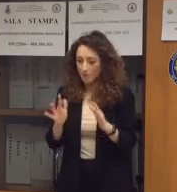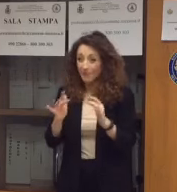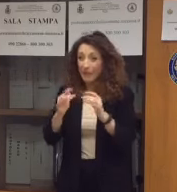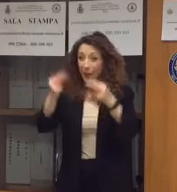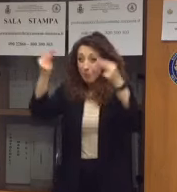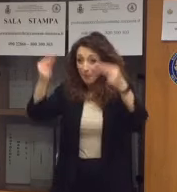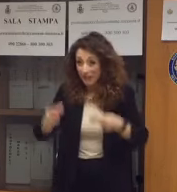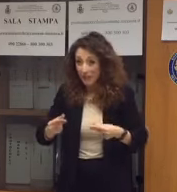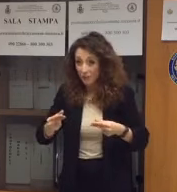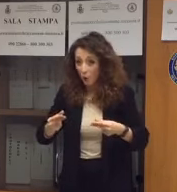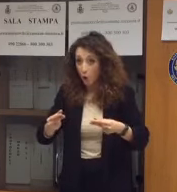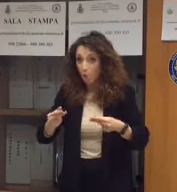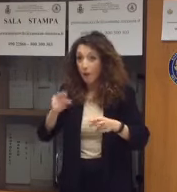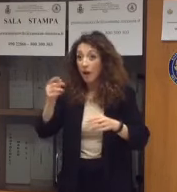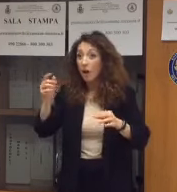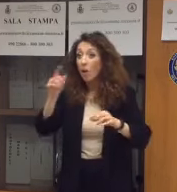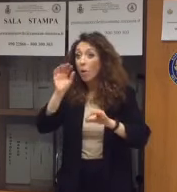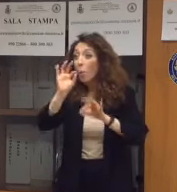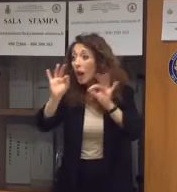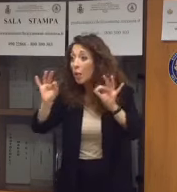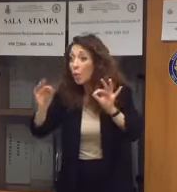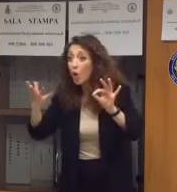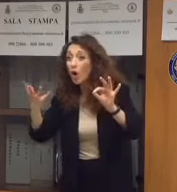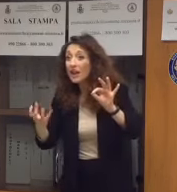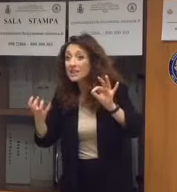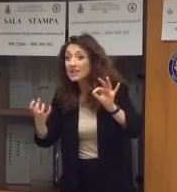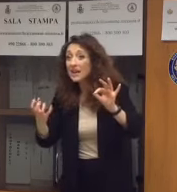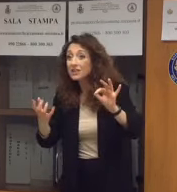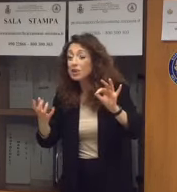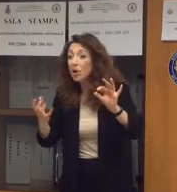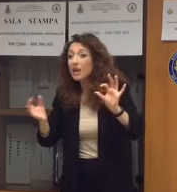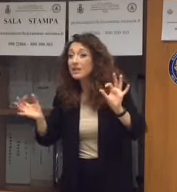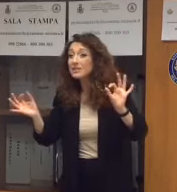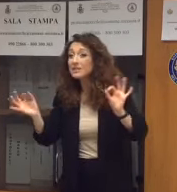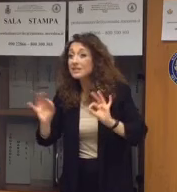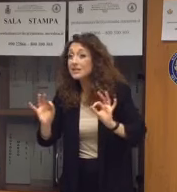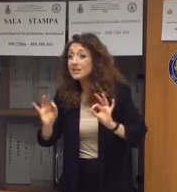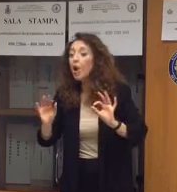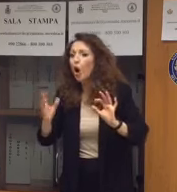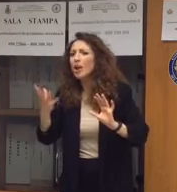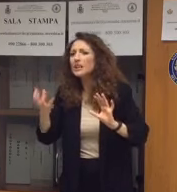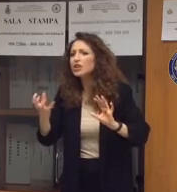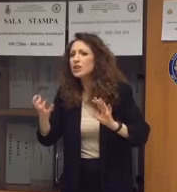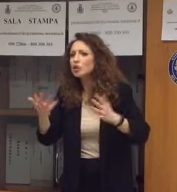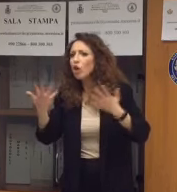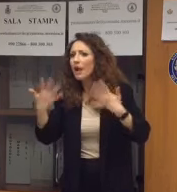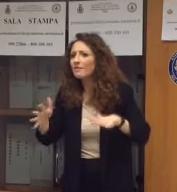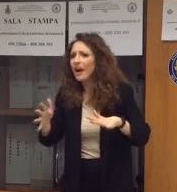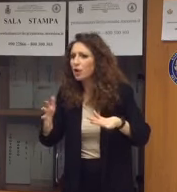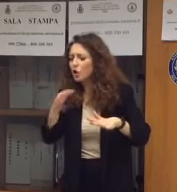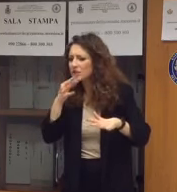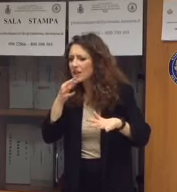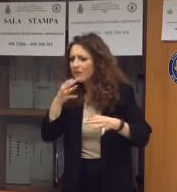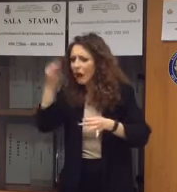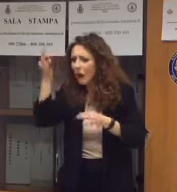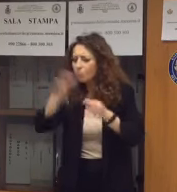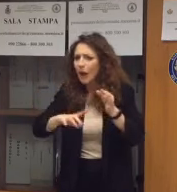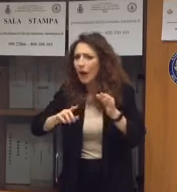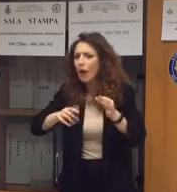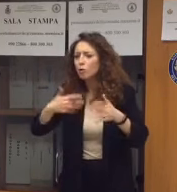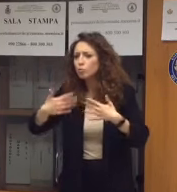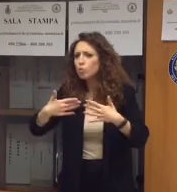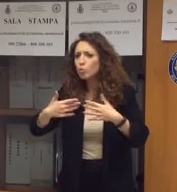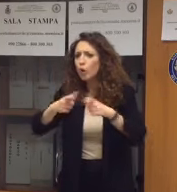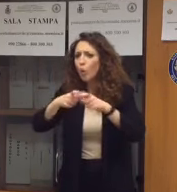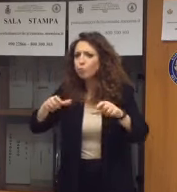non significa che già immediatamente potete ricevere i buoni, perché dovete firmare prima la convenzione. Quindi qualcuno mi ha